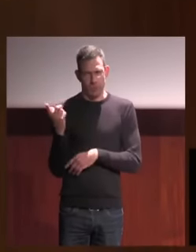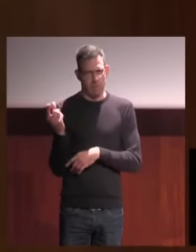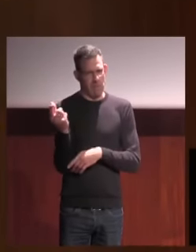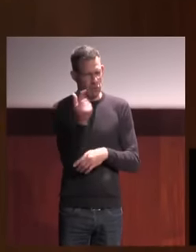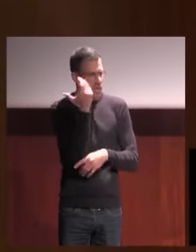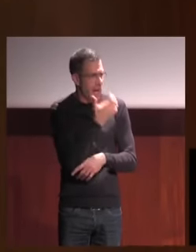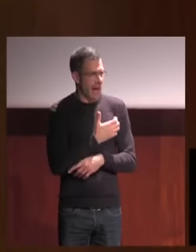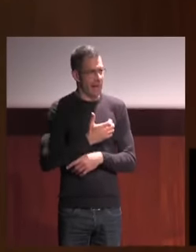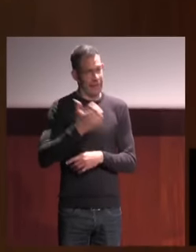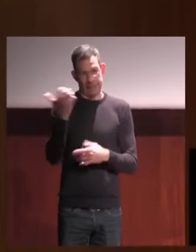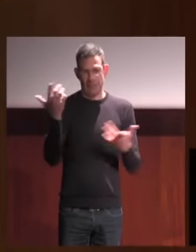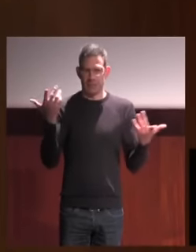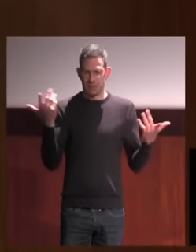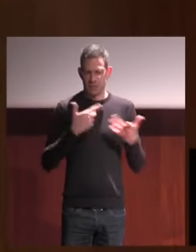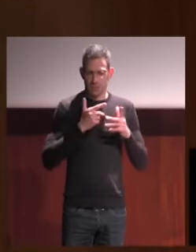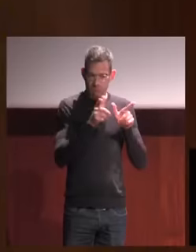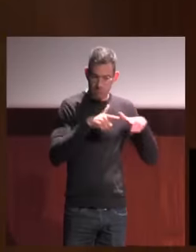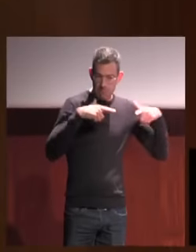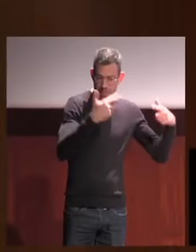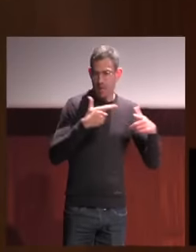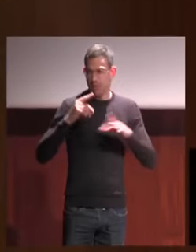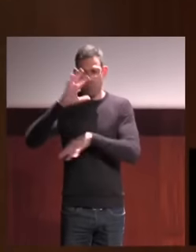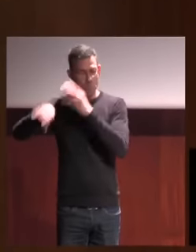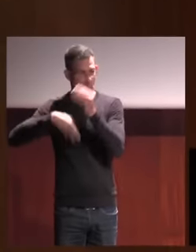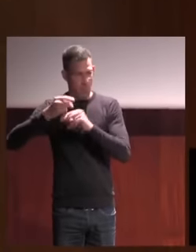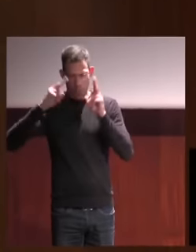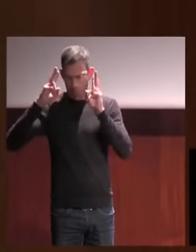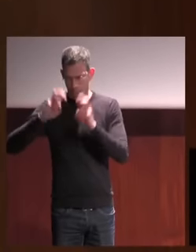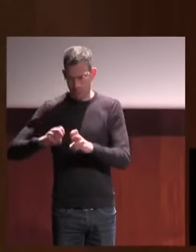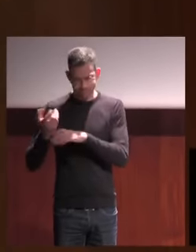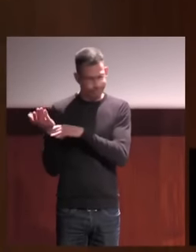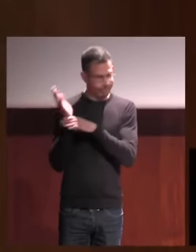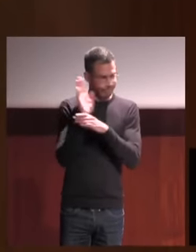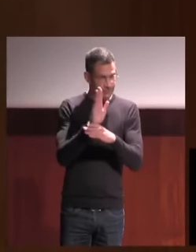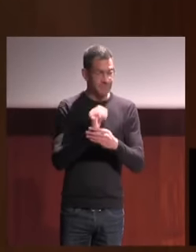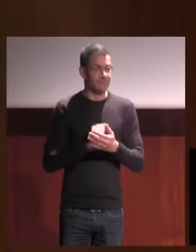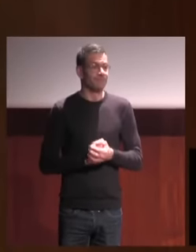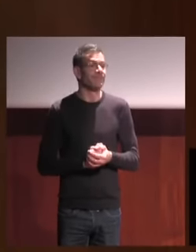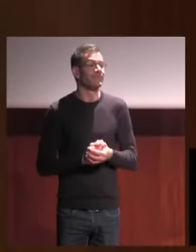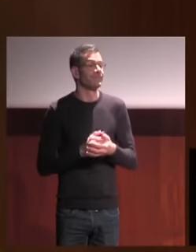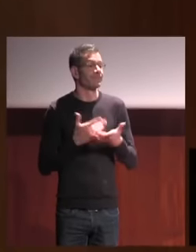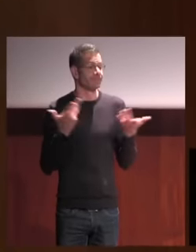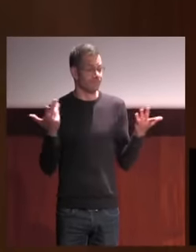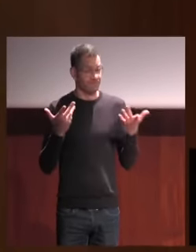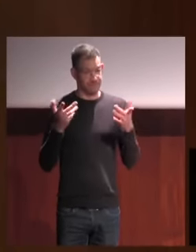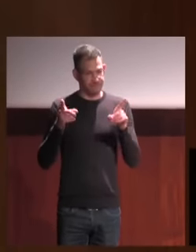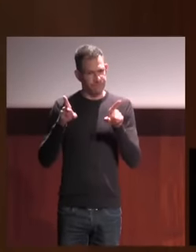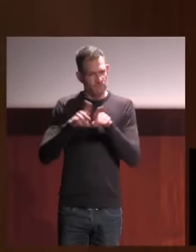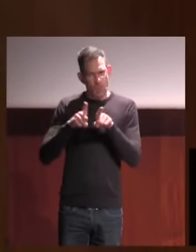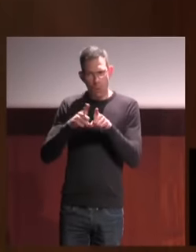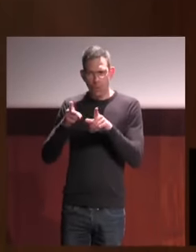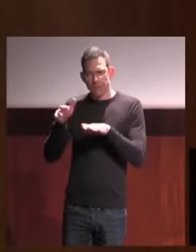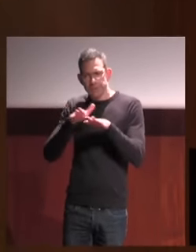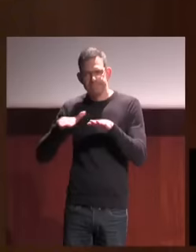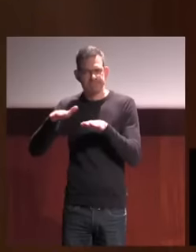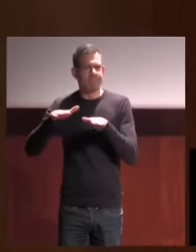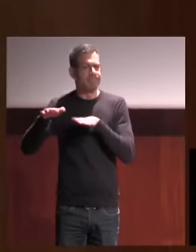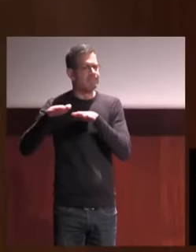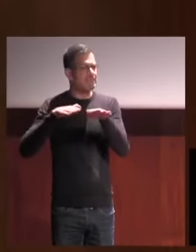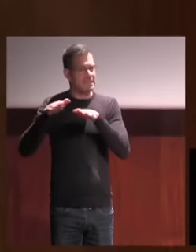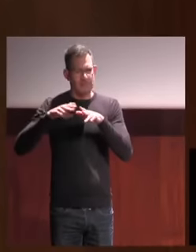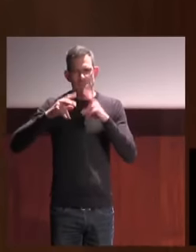la BNF et le monde de la recherche, à travers aussi le dispositif de chercheurs associés que nous